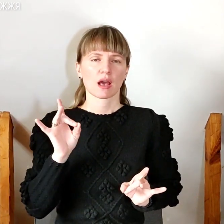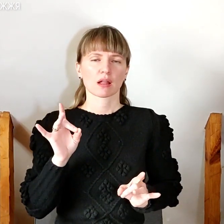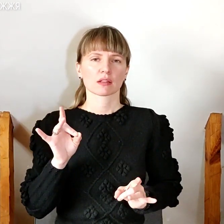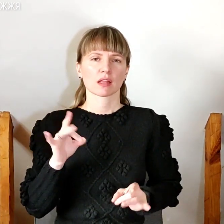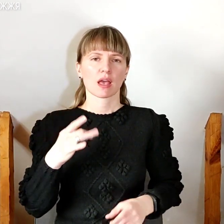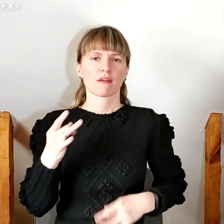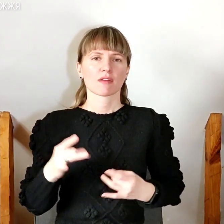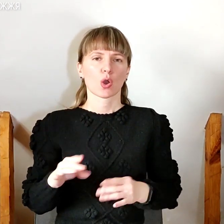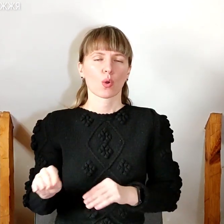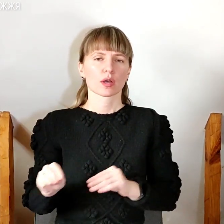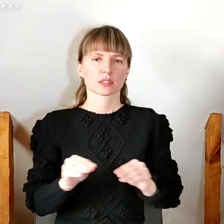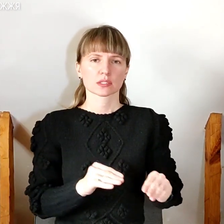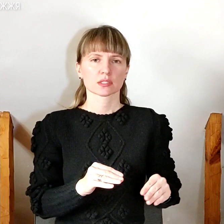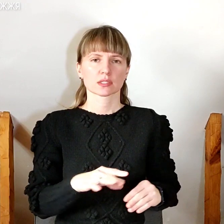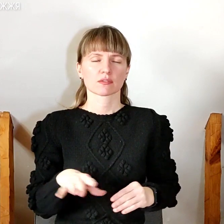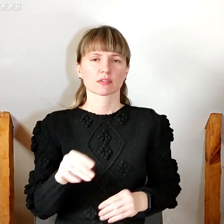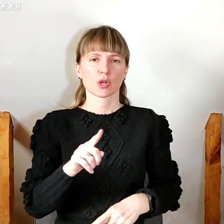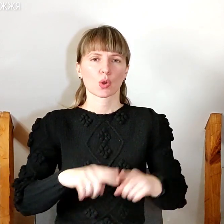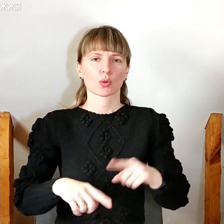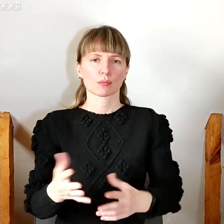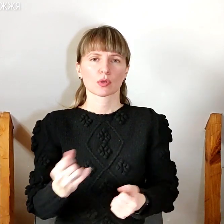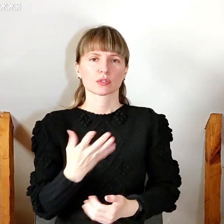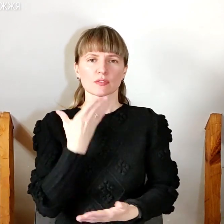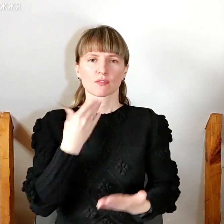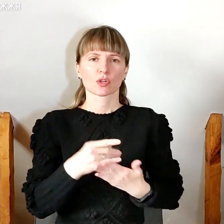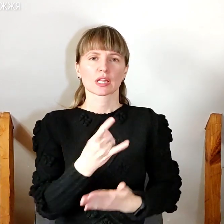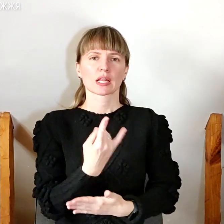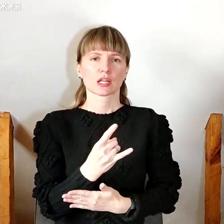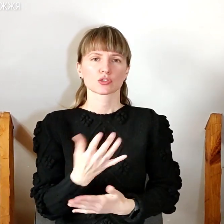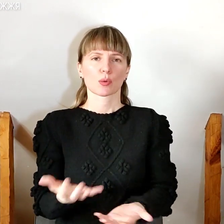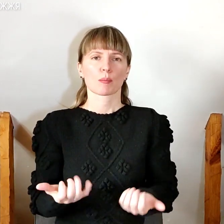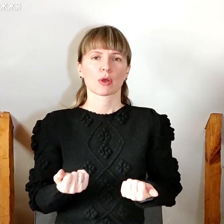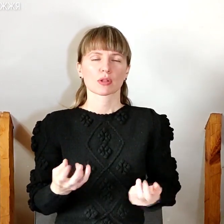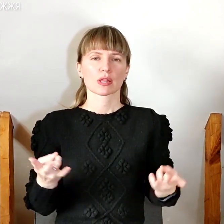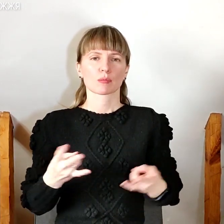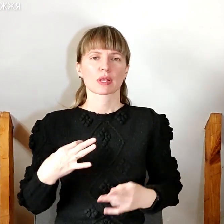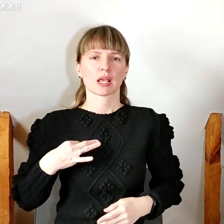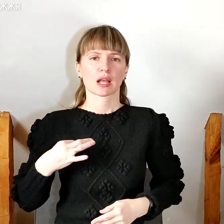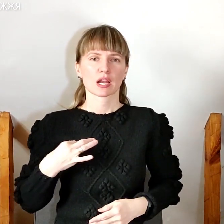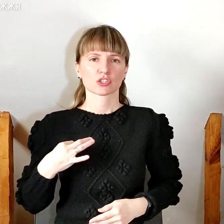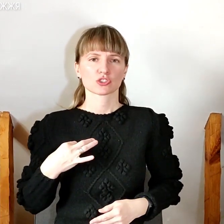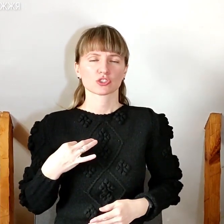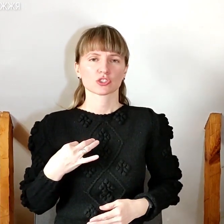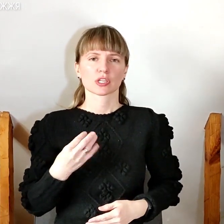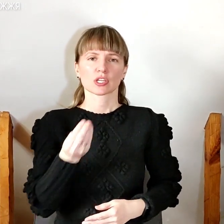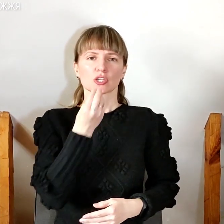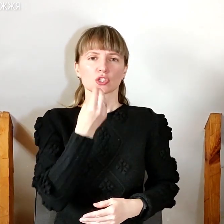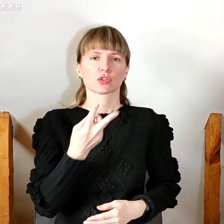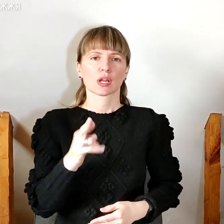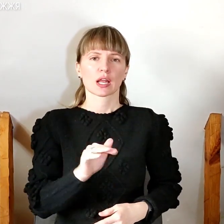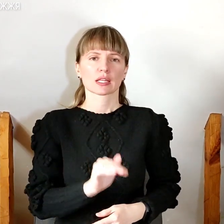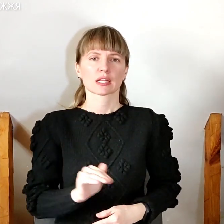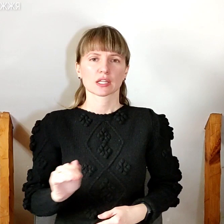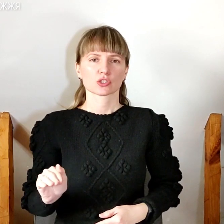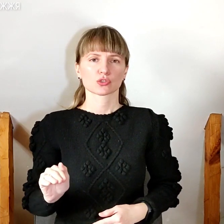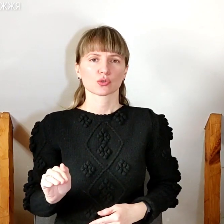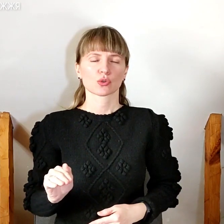всіх батьків, вони беруть своїх діточок, беруть необхідні речі, їжу для діточок на якийсь